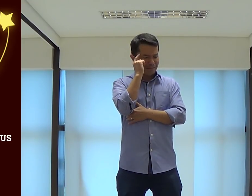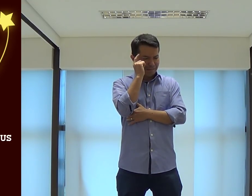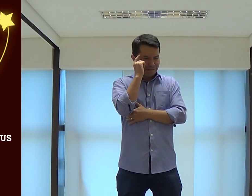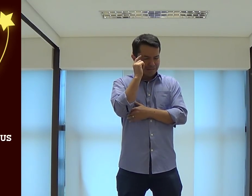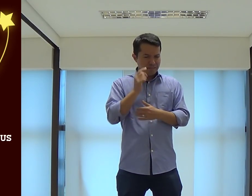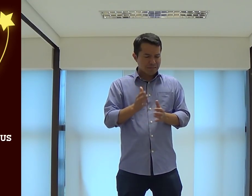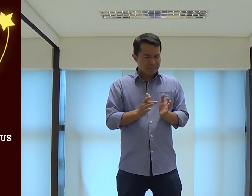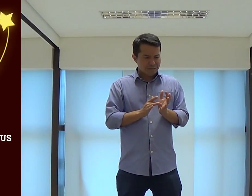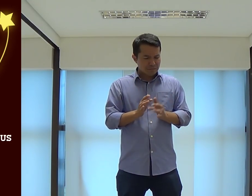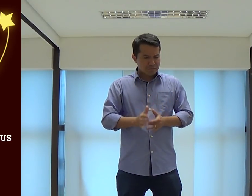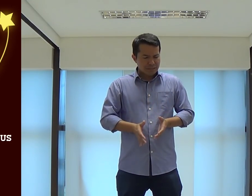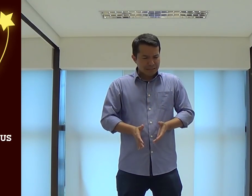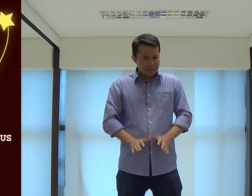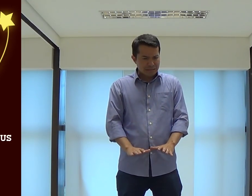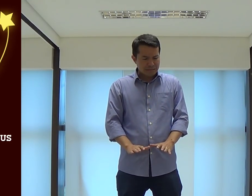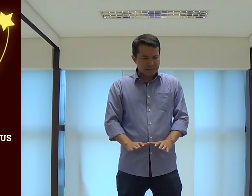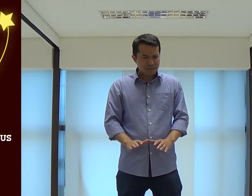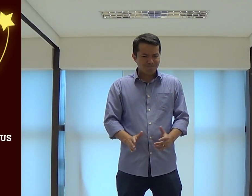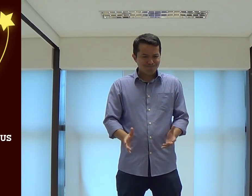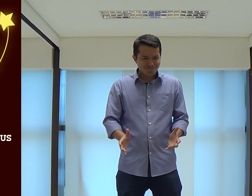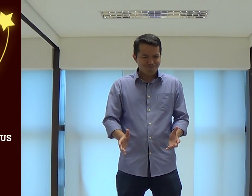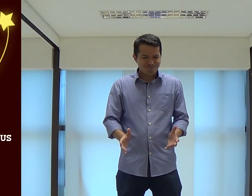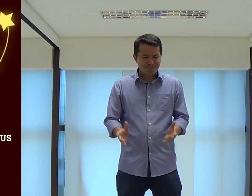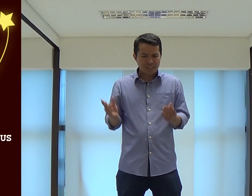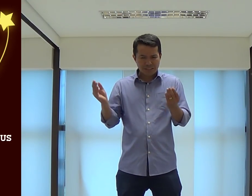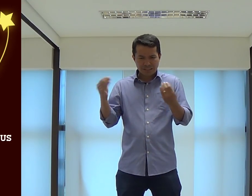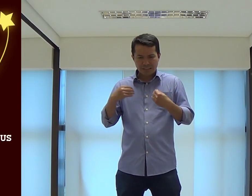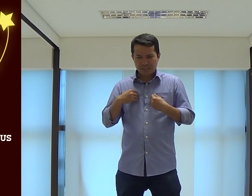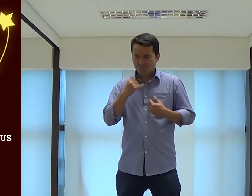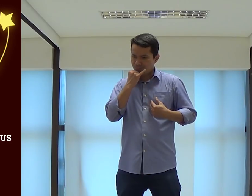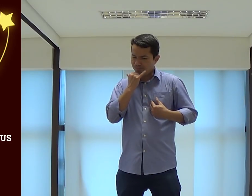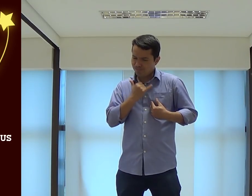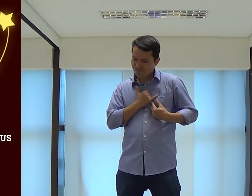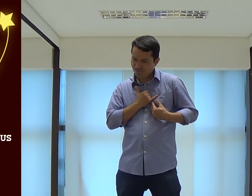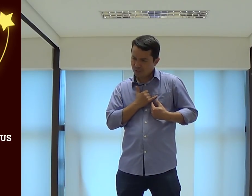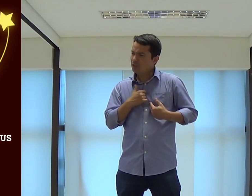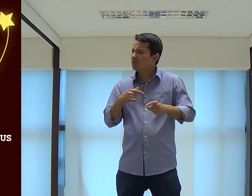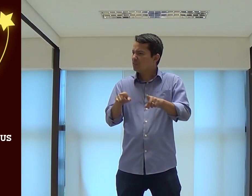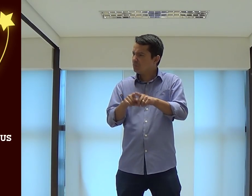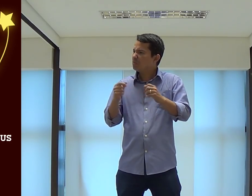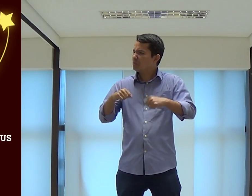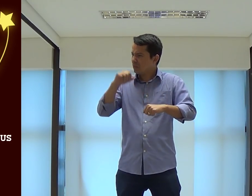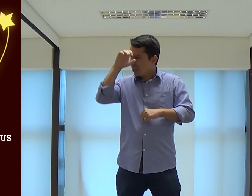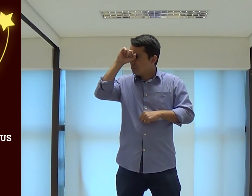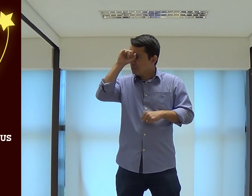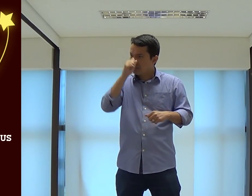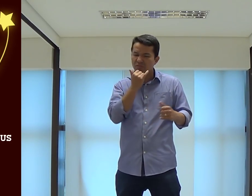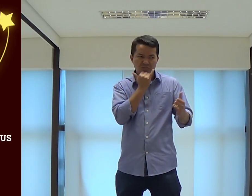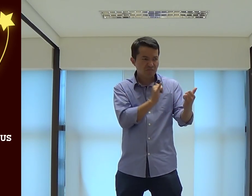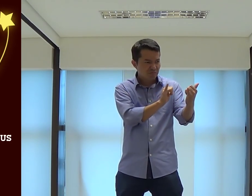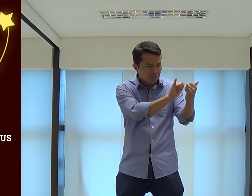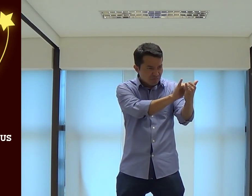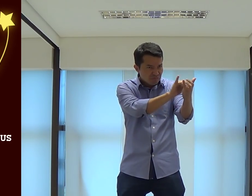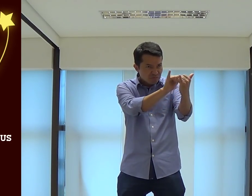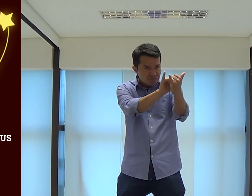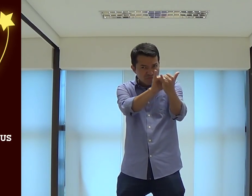tempo para repensar. Jesus nasceu, né? Ai, ele me deu perdão, então eu também preciso aprender a